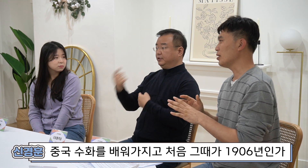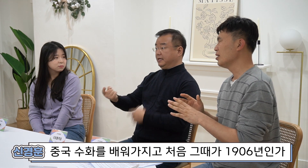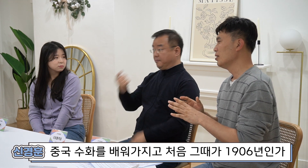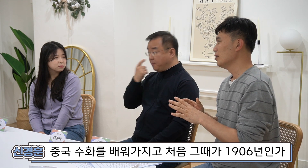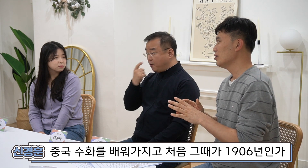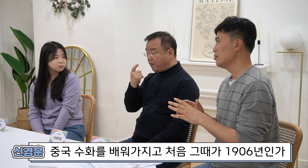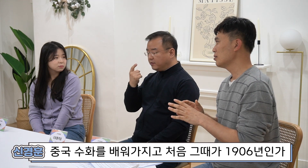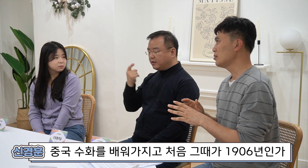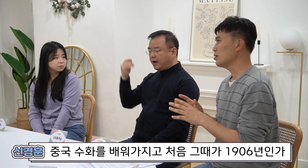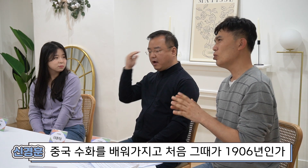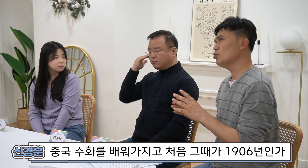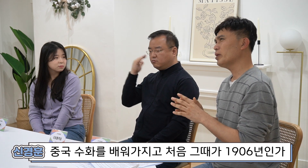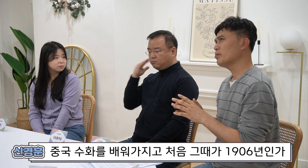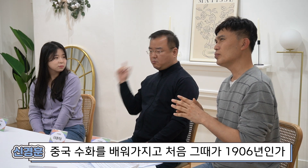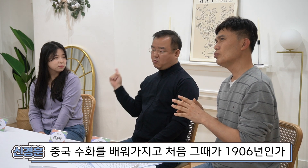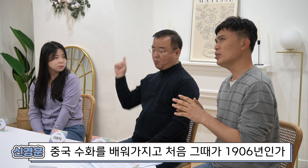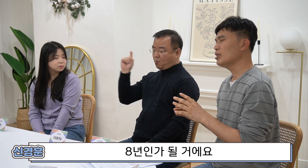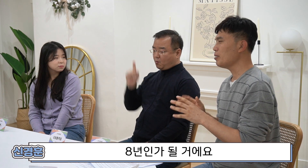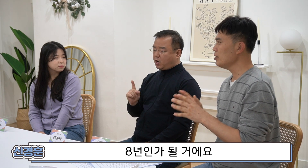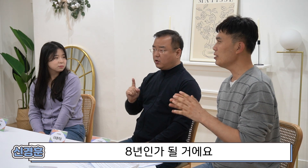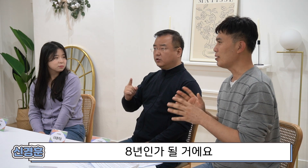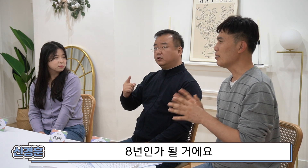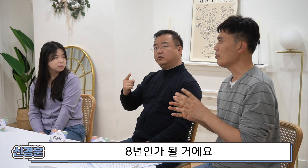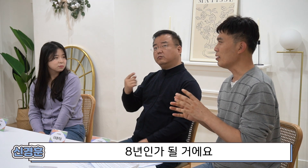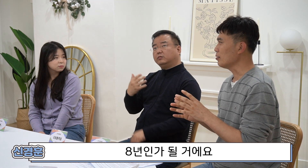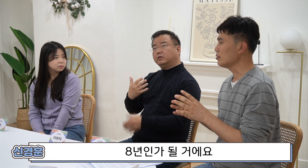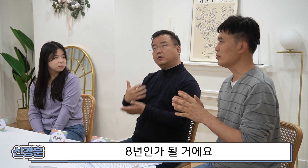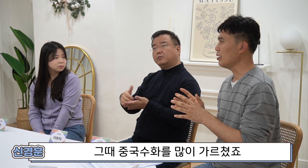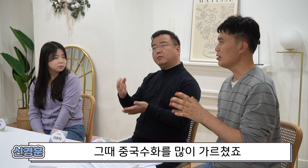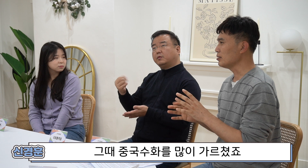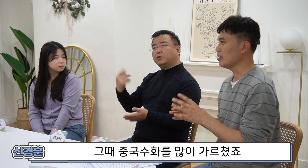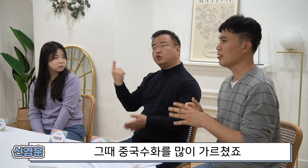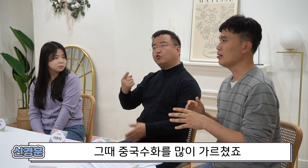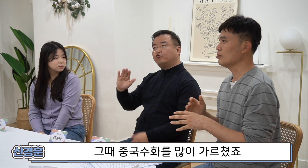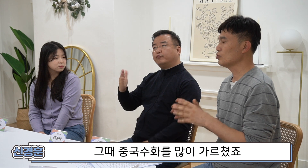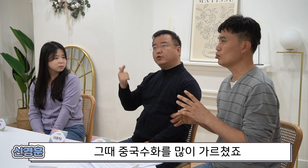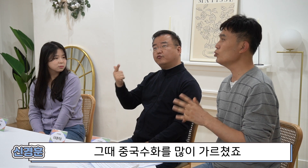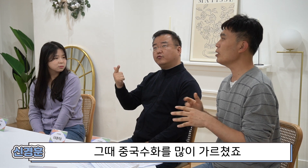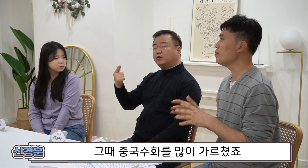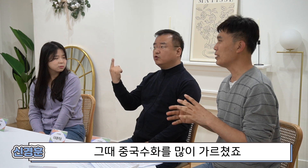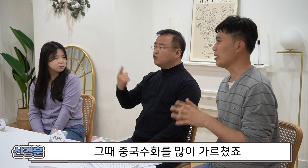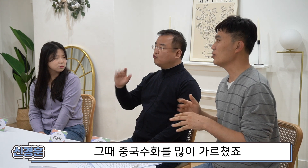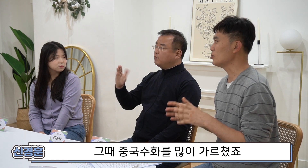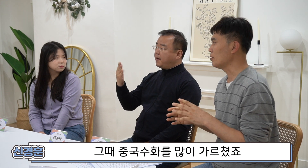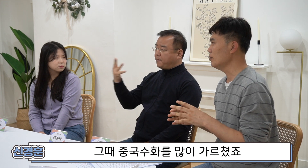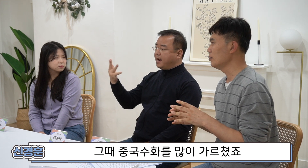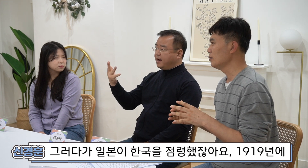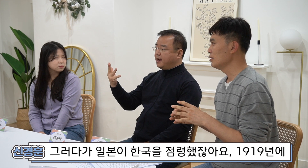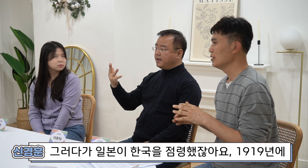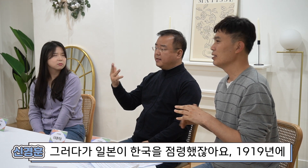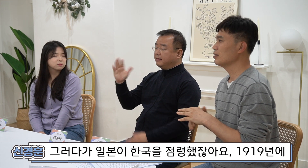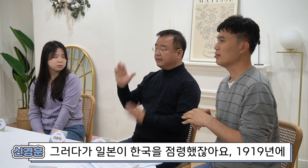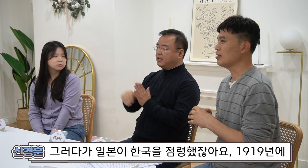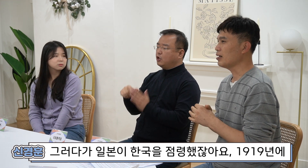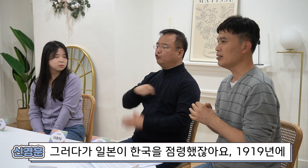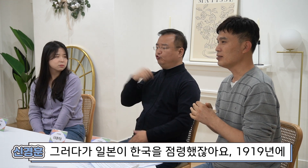이제 그때가 1906년인가 8년인가 될 거예요. 그때 이제 중국 수화를 많이 가르쳤죠. 그러다가